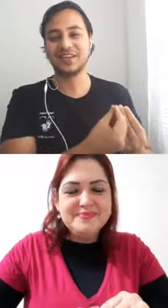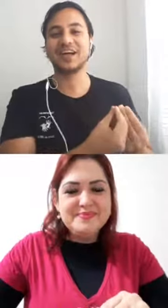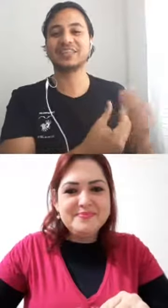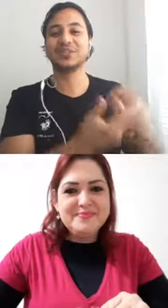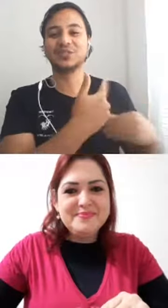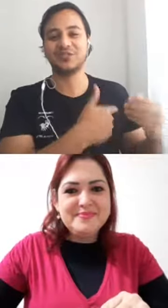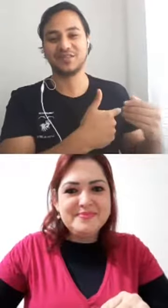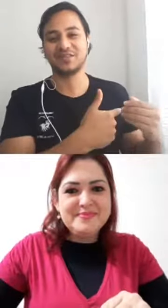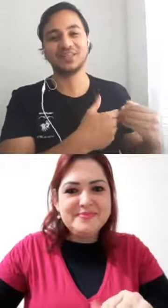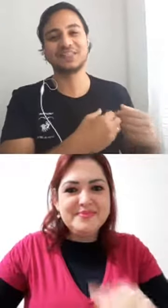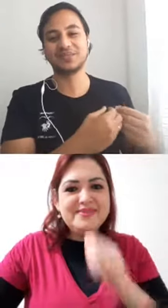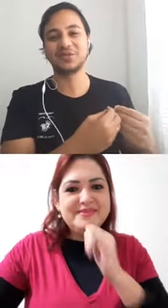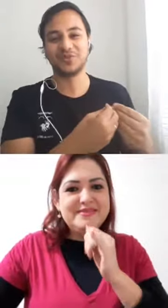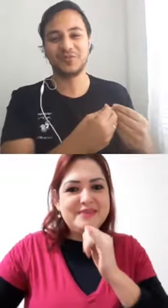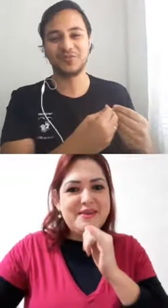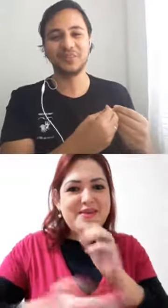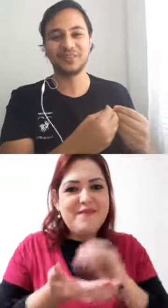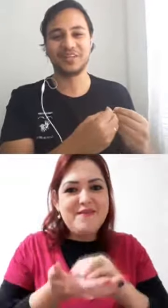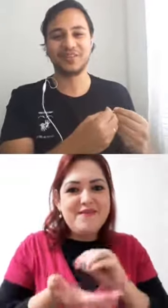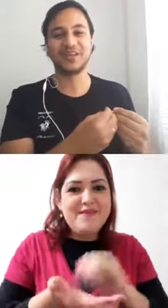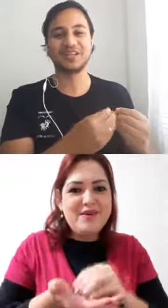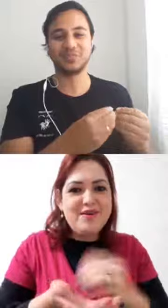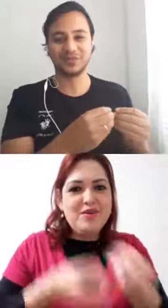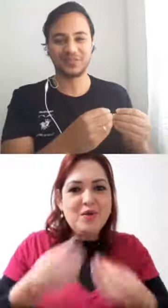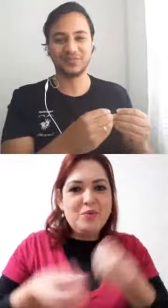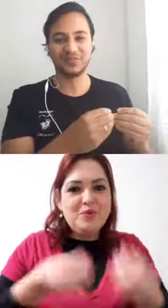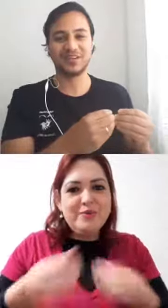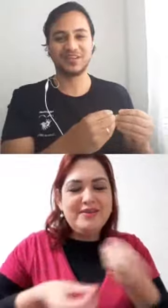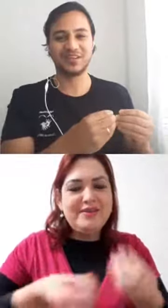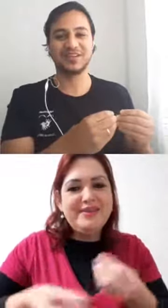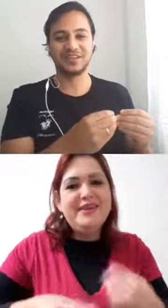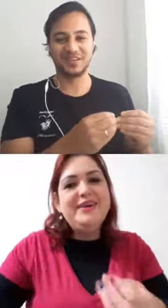né? Ah, se eu não tivesse, mas eles sempre tiveram, né, agora à disposição.